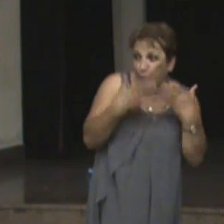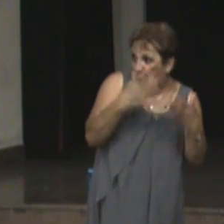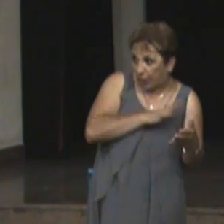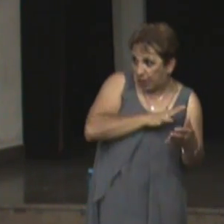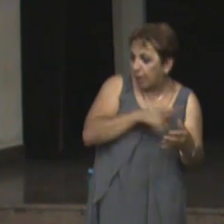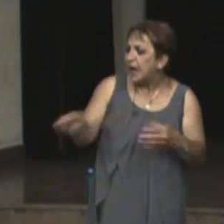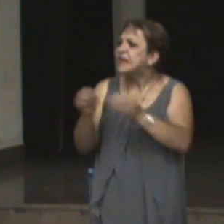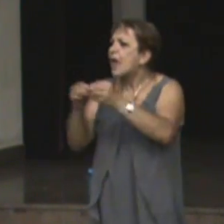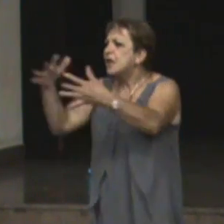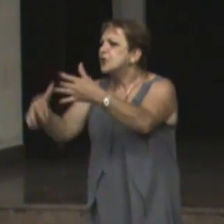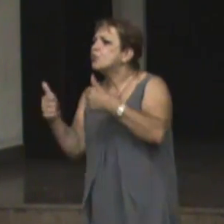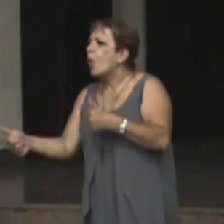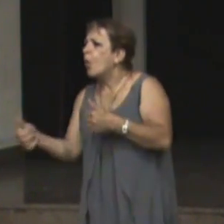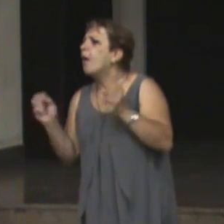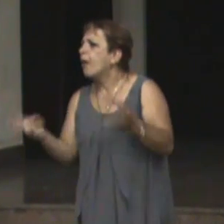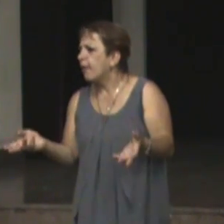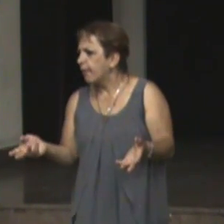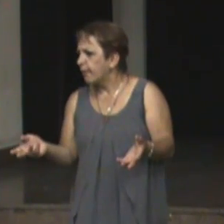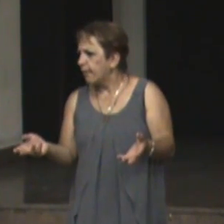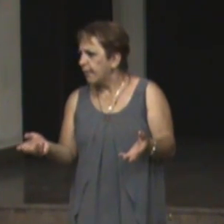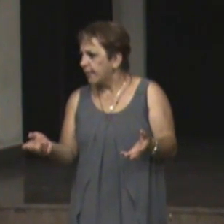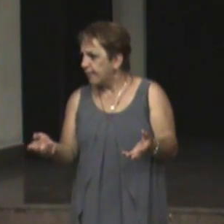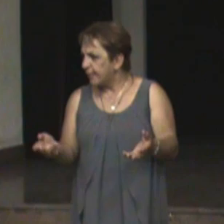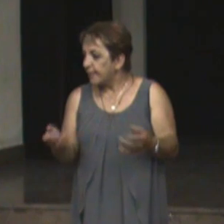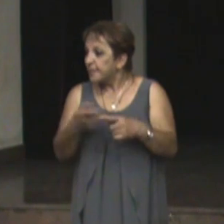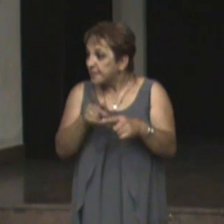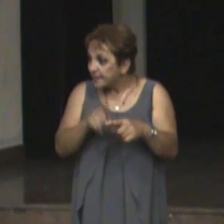չենք կարողանում կարդալ։ Եվ ամեն անգամ